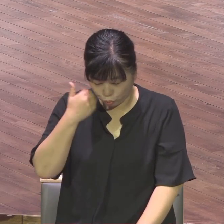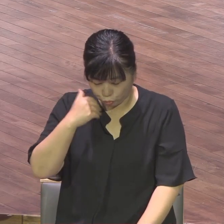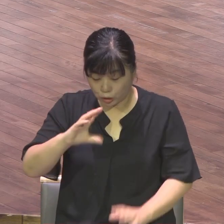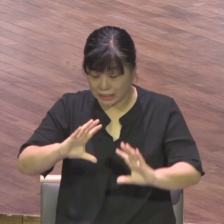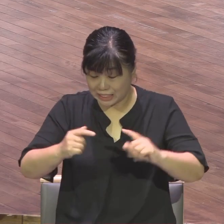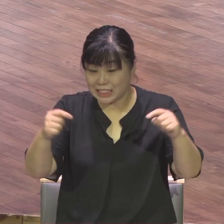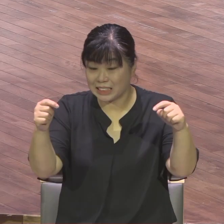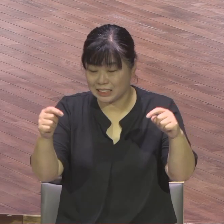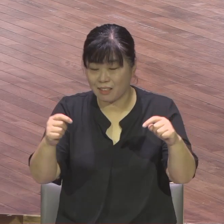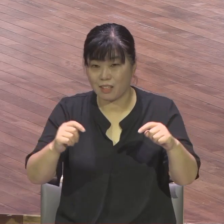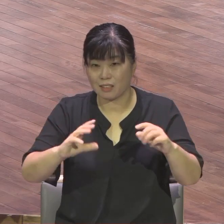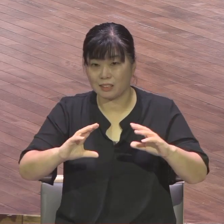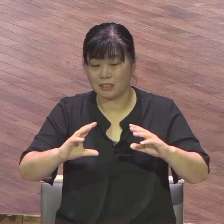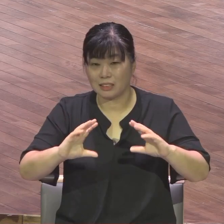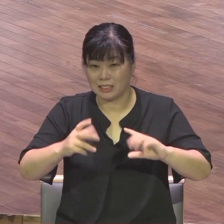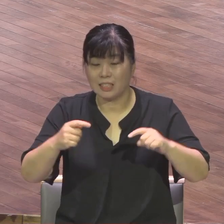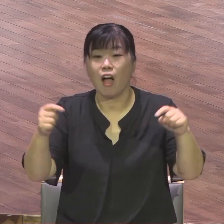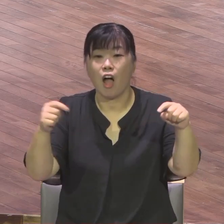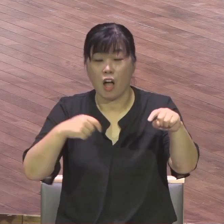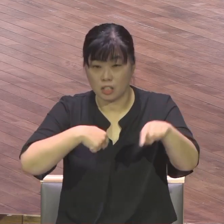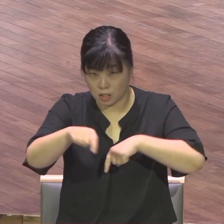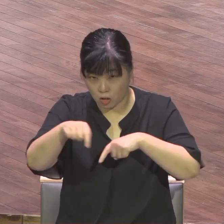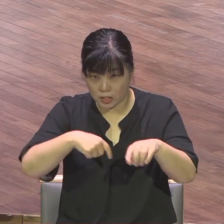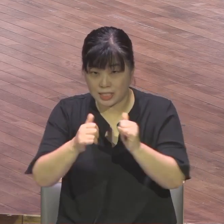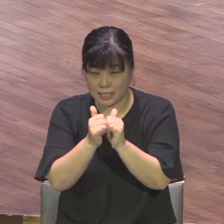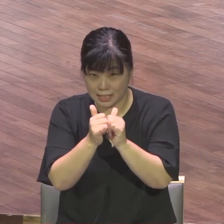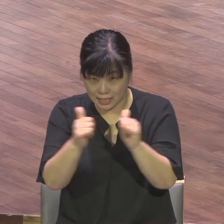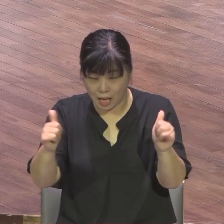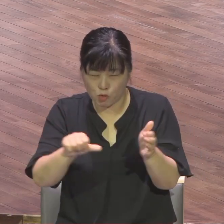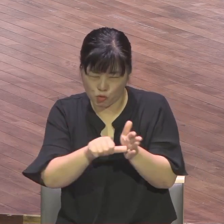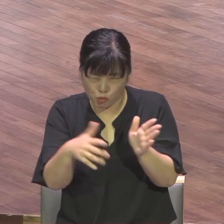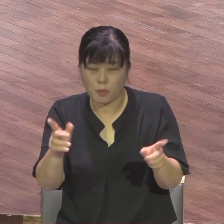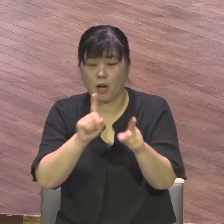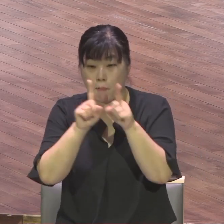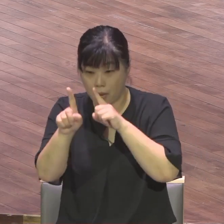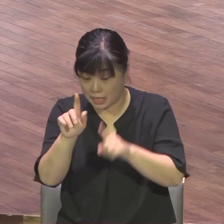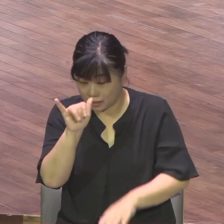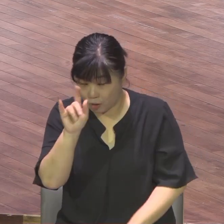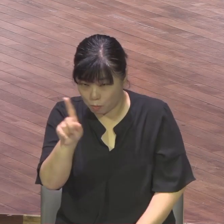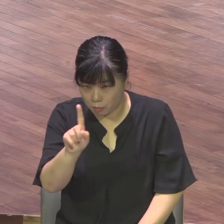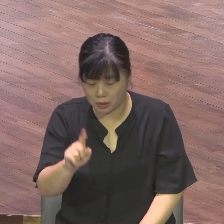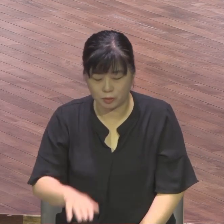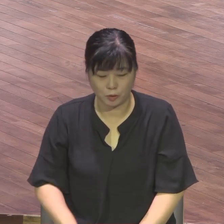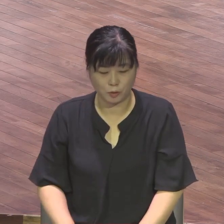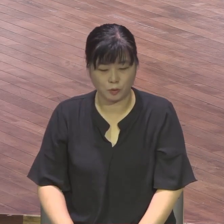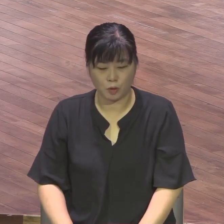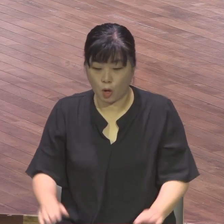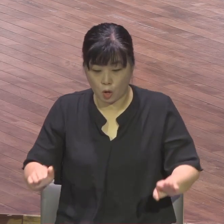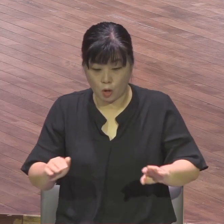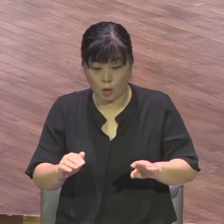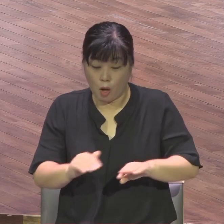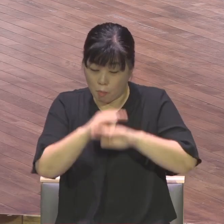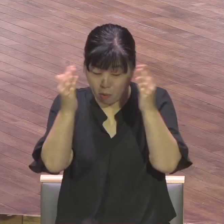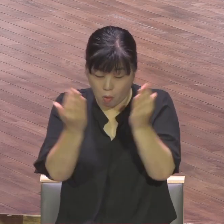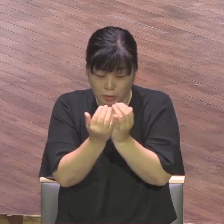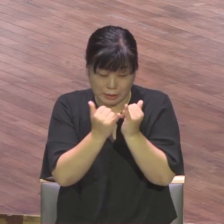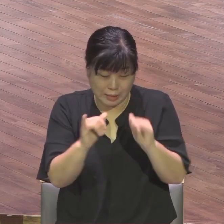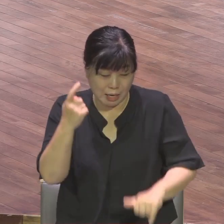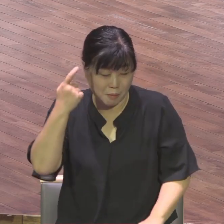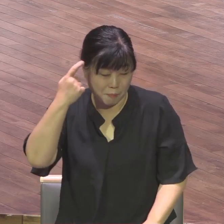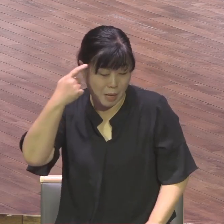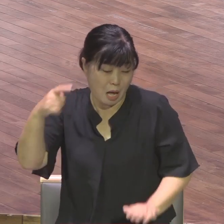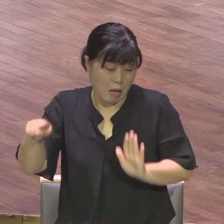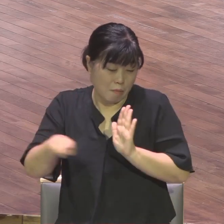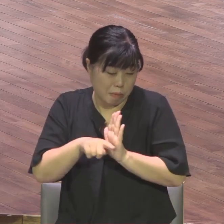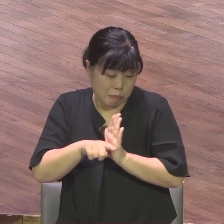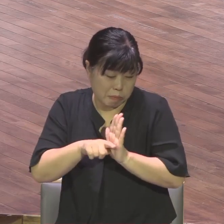모든 편견으로부터 자유로울 수가 있다면 지구촌의 문제 중 90% 이상이